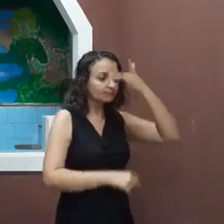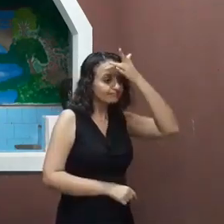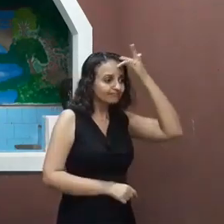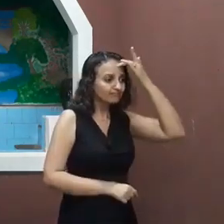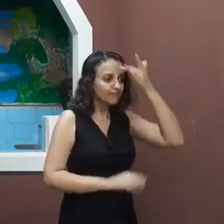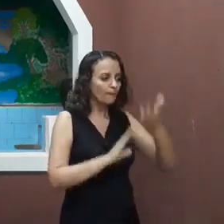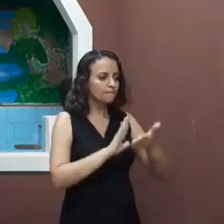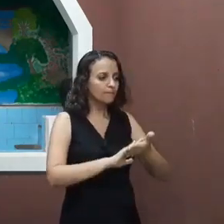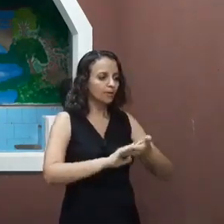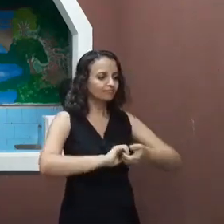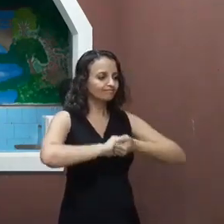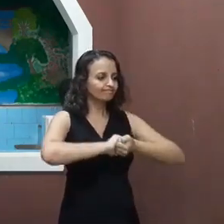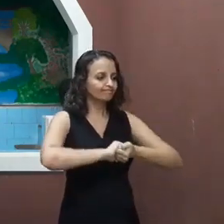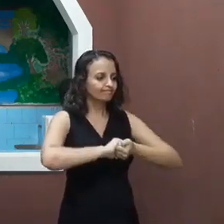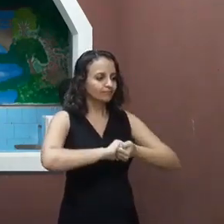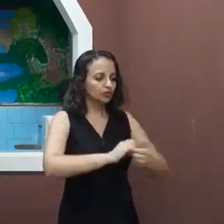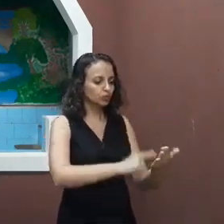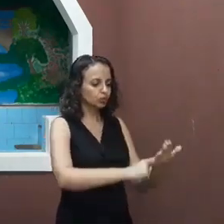mão,